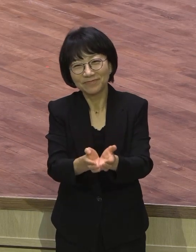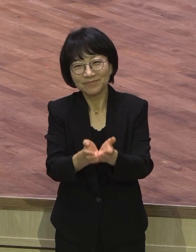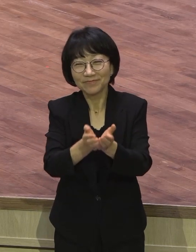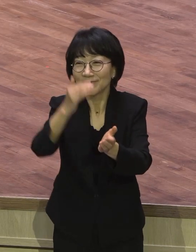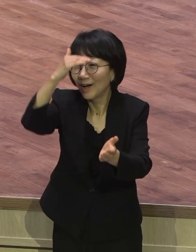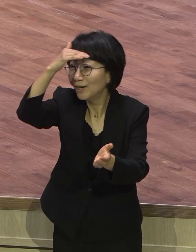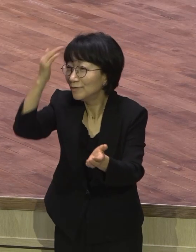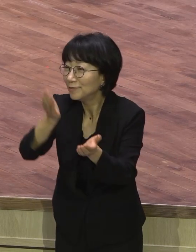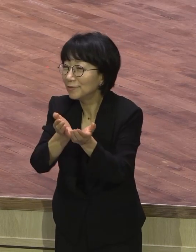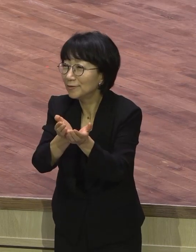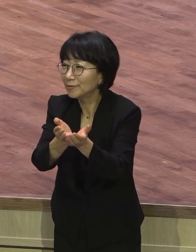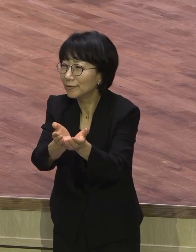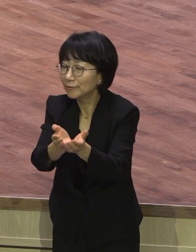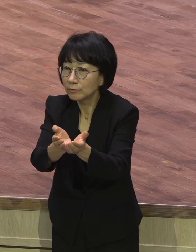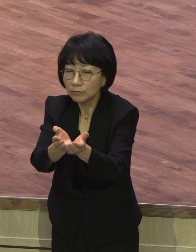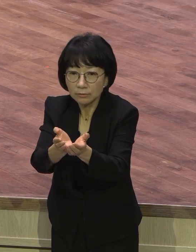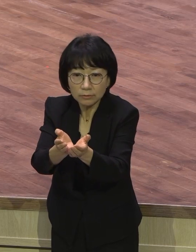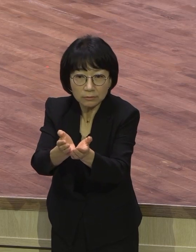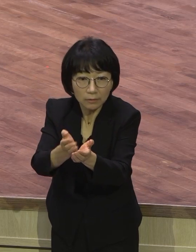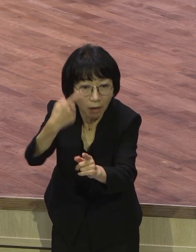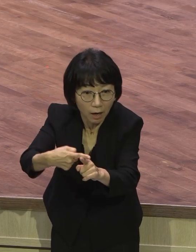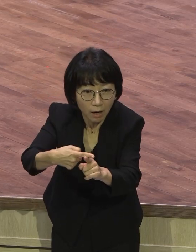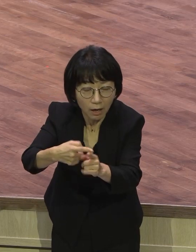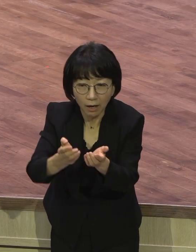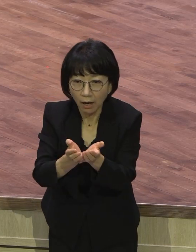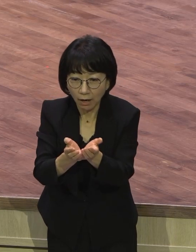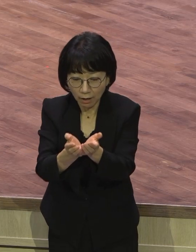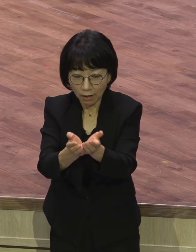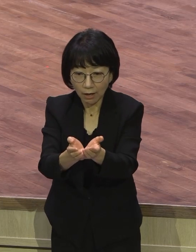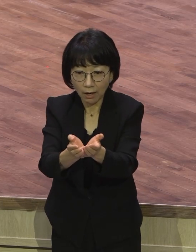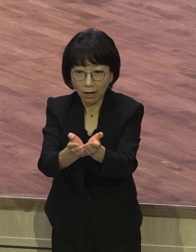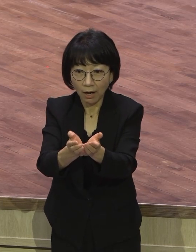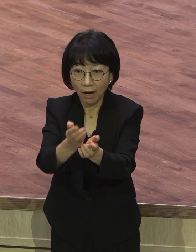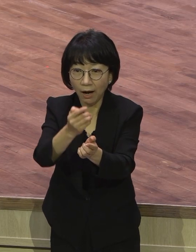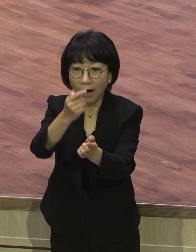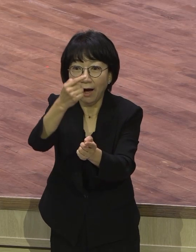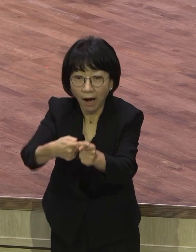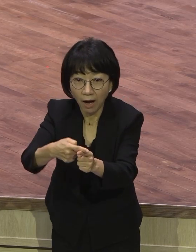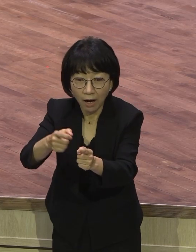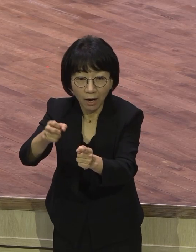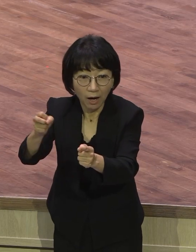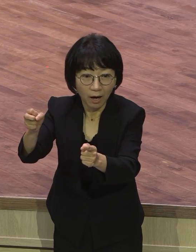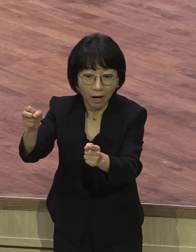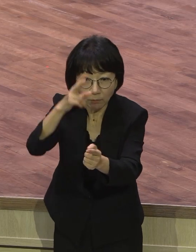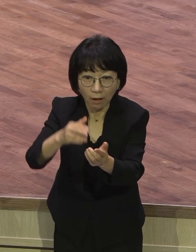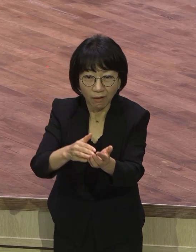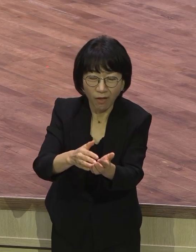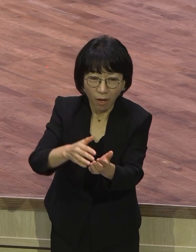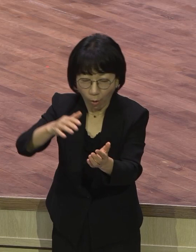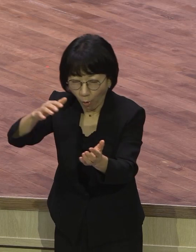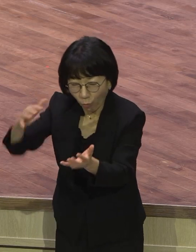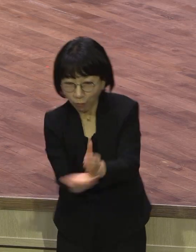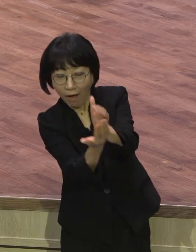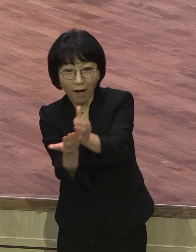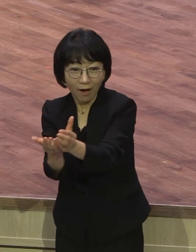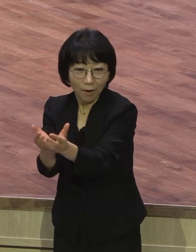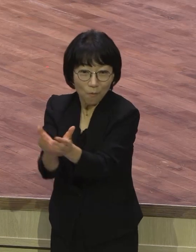이상하게 가다가 가고 있는데 중간쯤 갔을까 갑자기 막 풍랑이 치는데